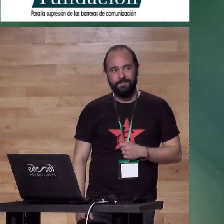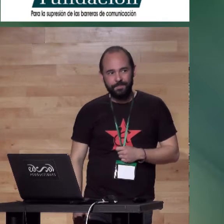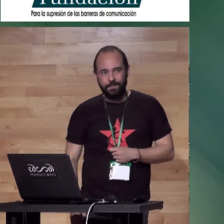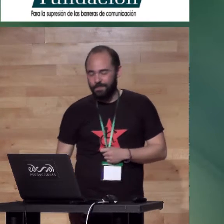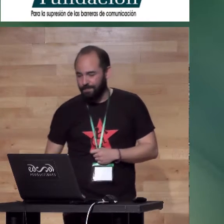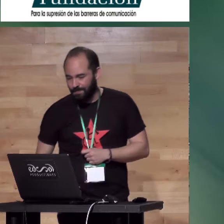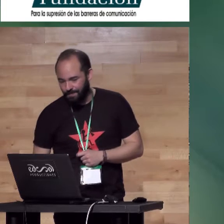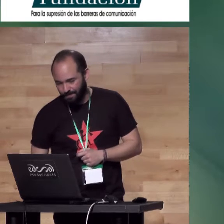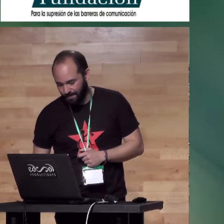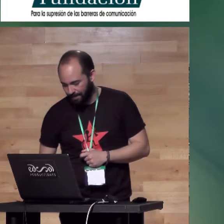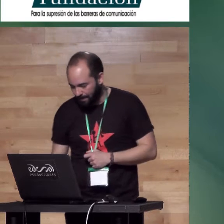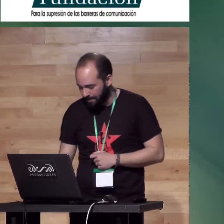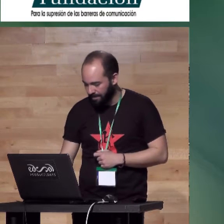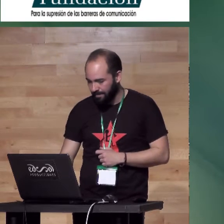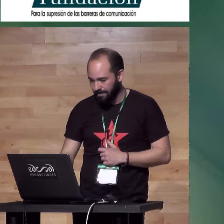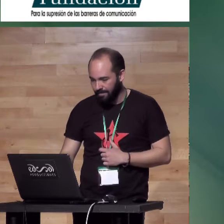seguro.